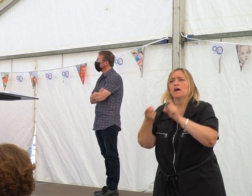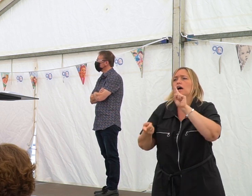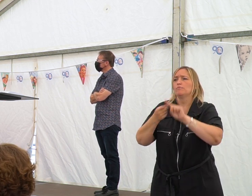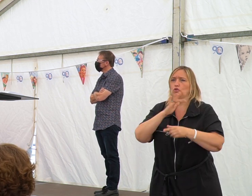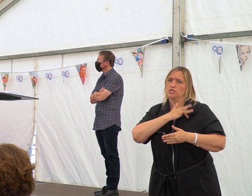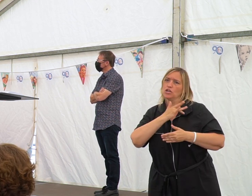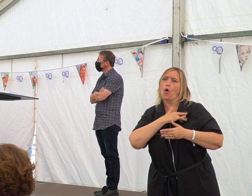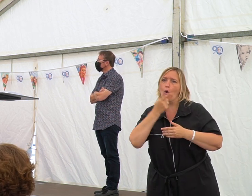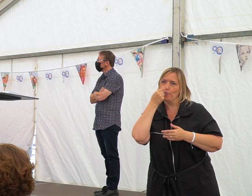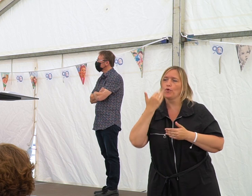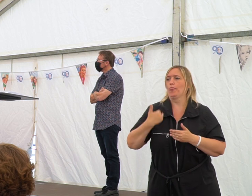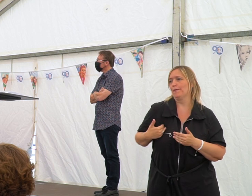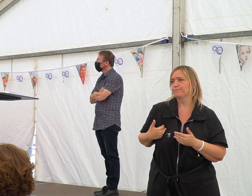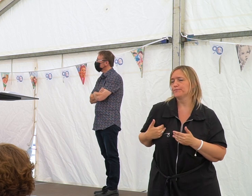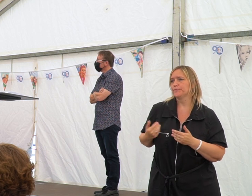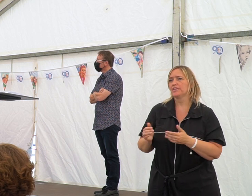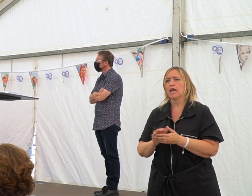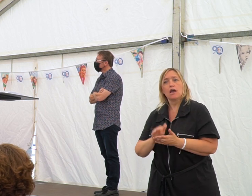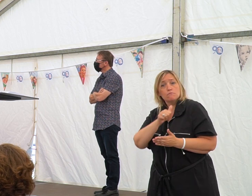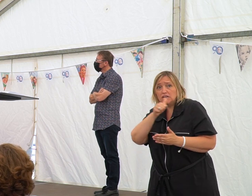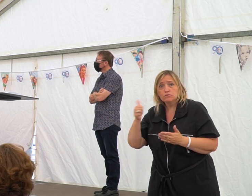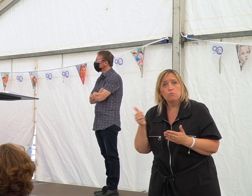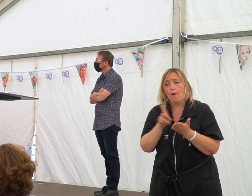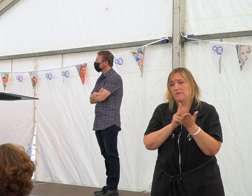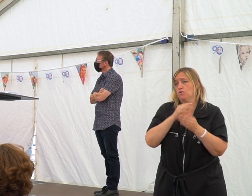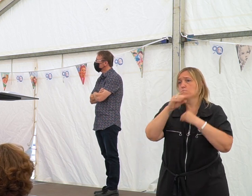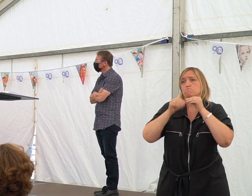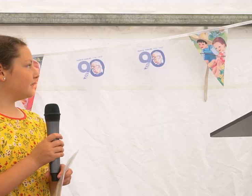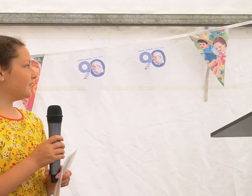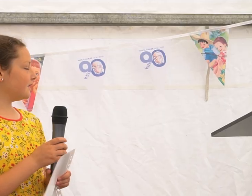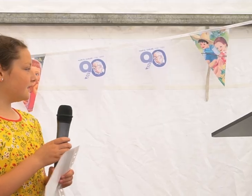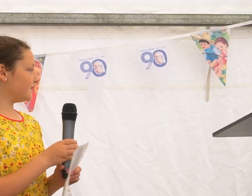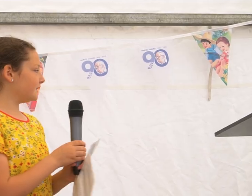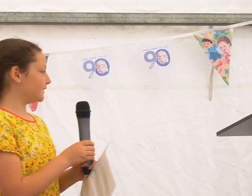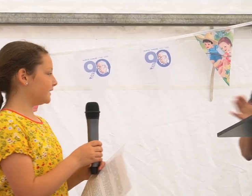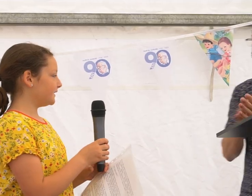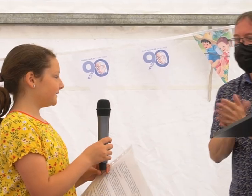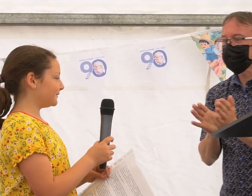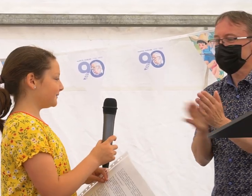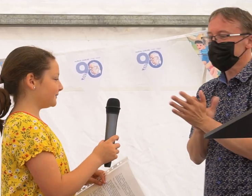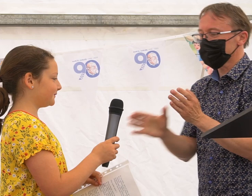cœur des Moucrenois et pas seulement à cause de sa renommée mondiale.